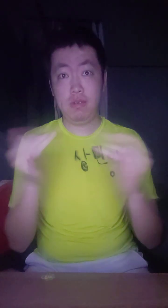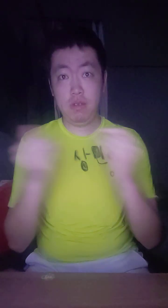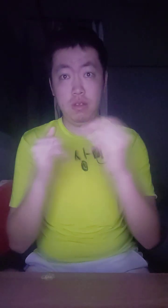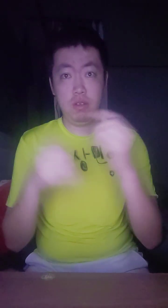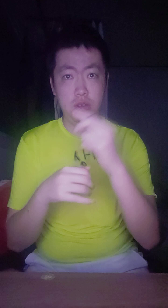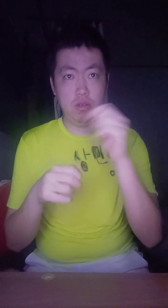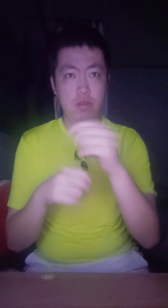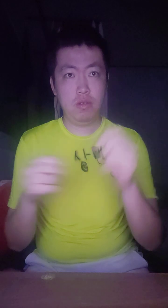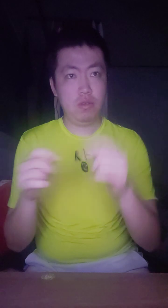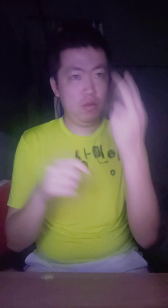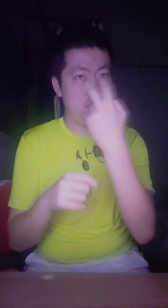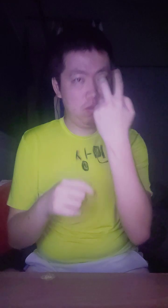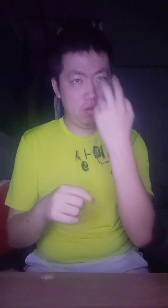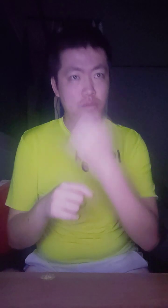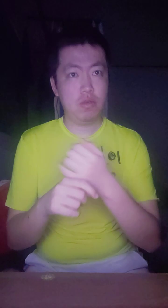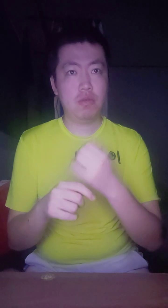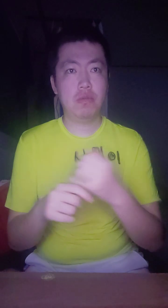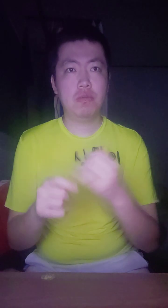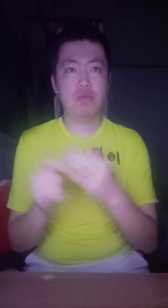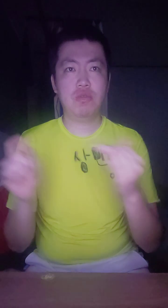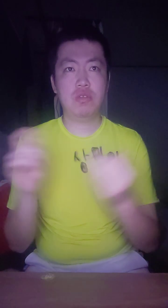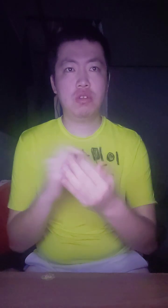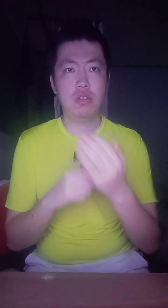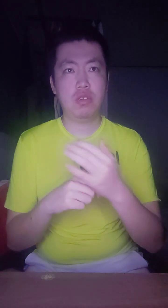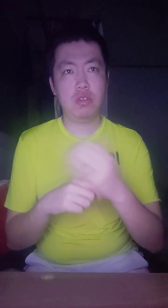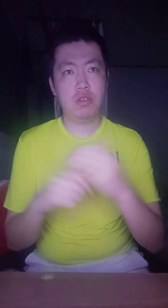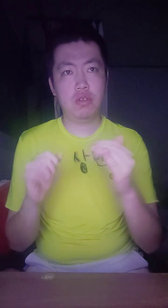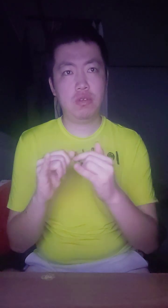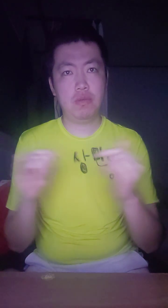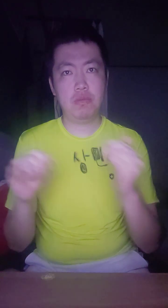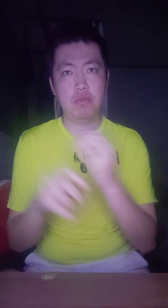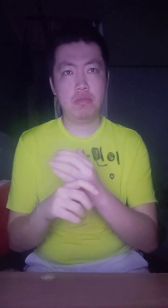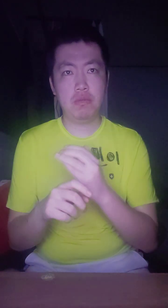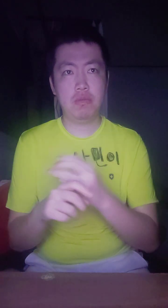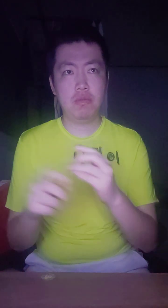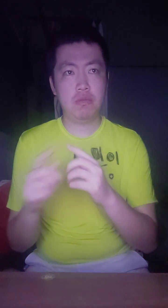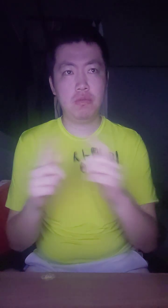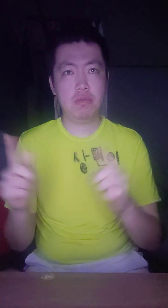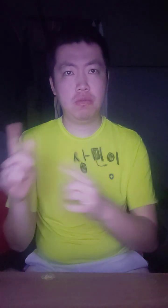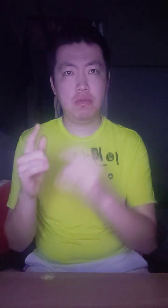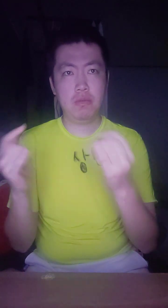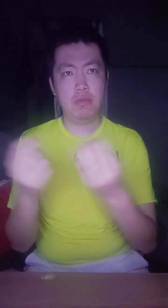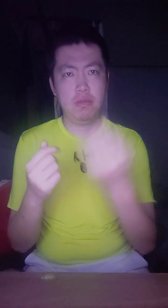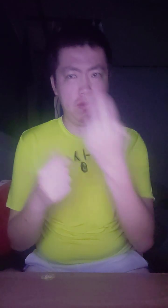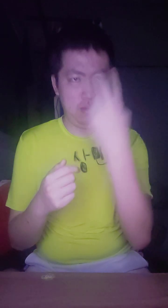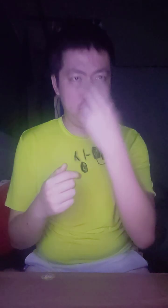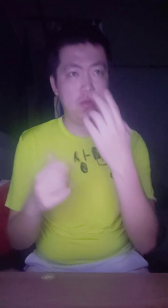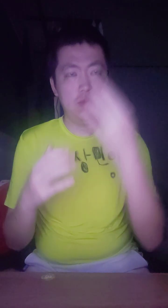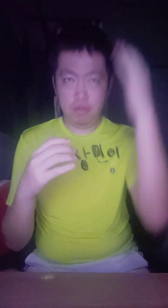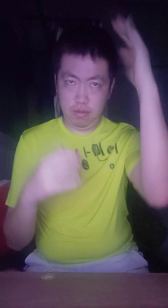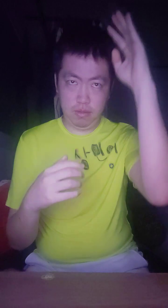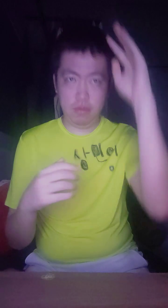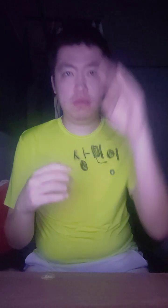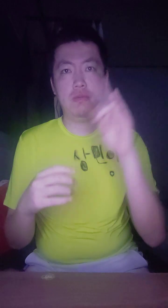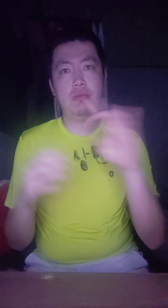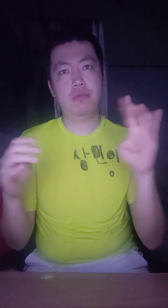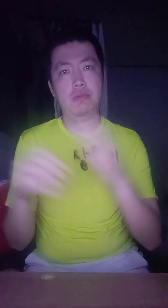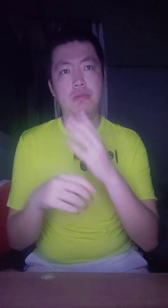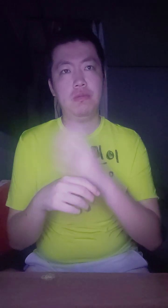식당가를 순찰했습니다. 경찰은 사건 이후 신림역을 중심으로 순찰차 4대를 배치하고 기동대를